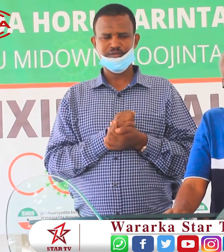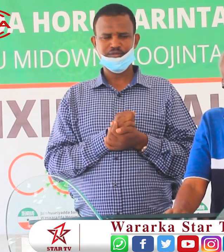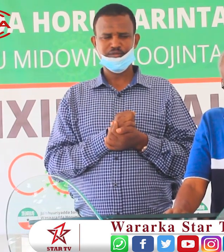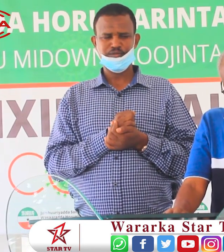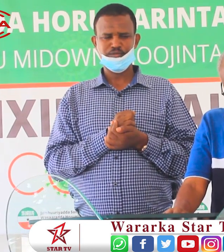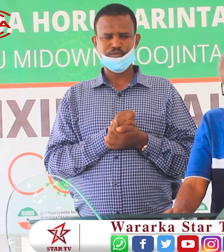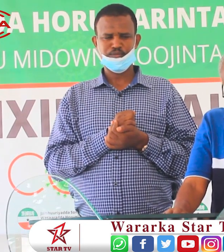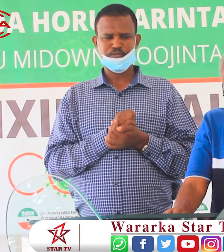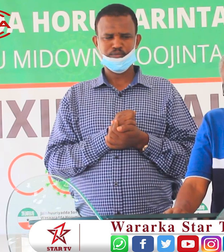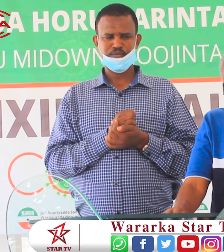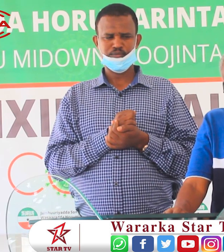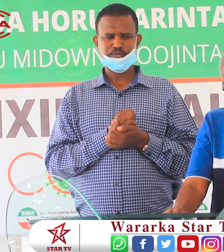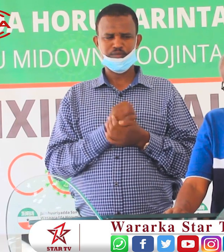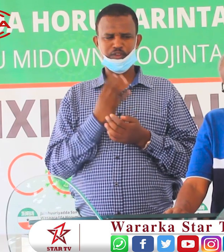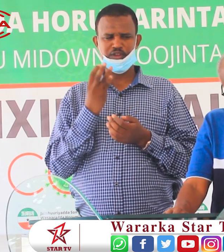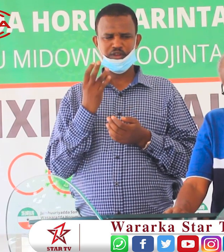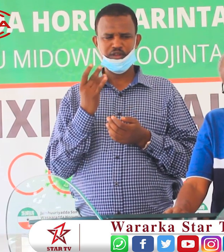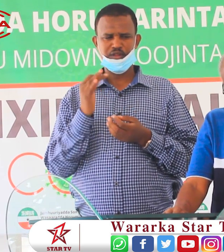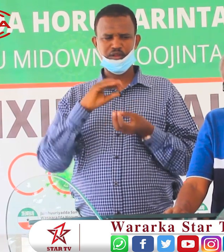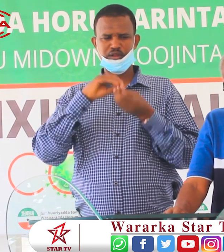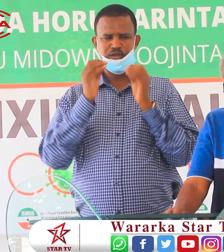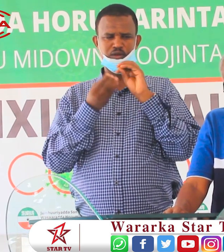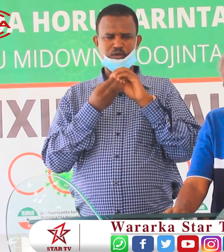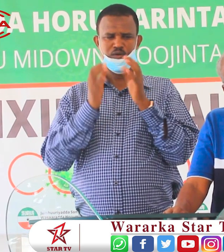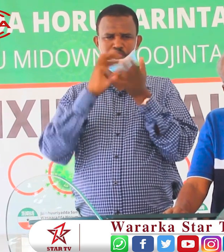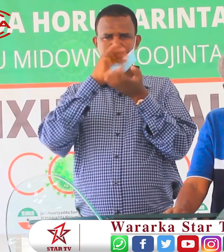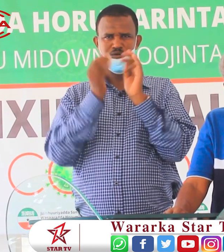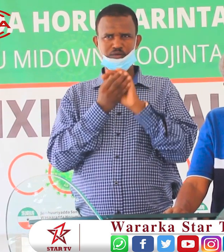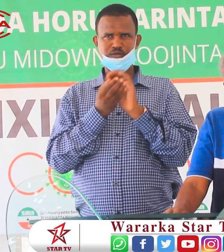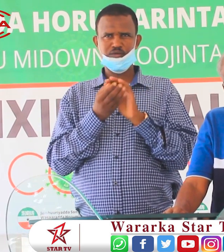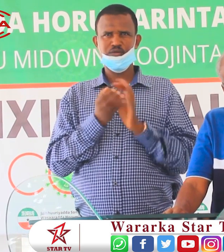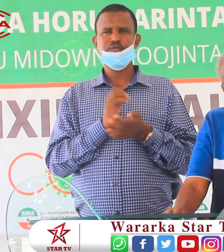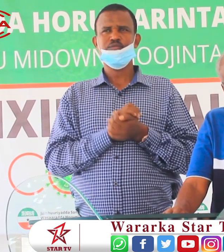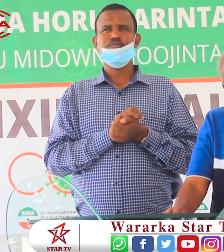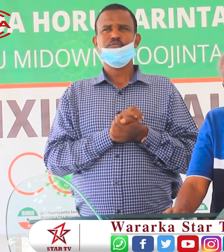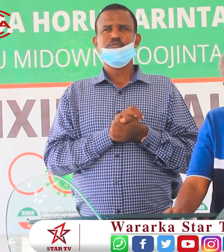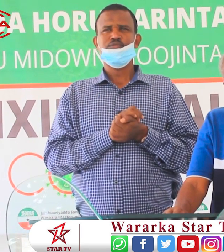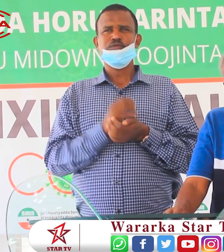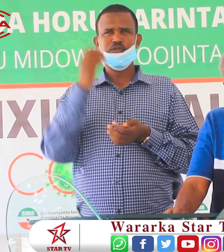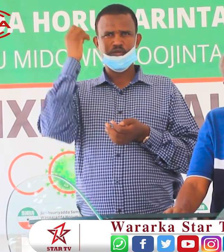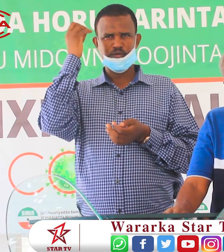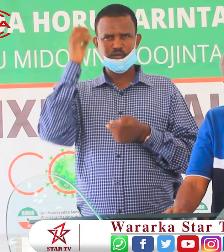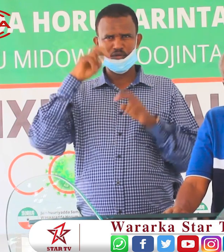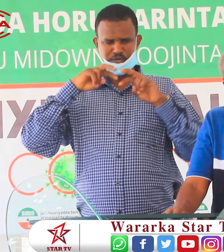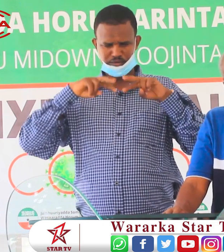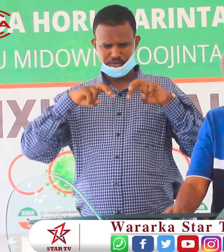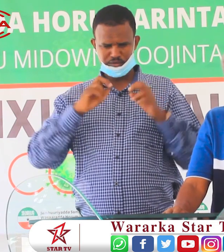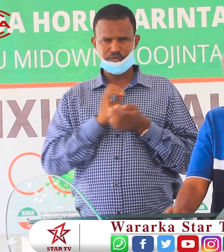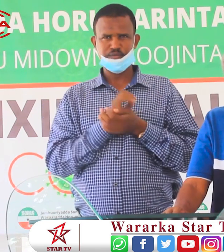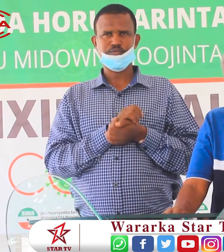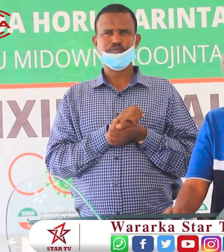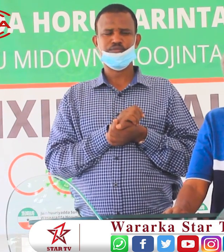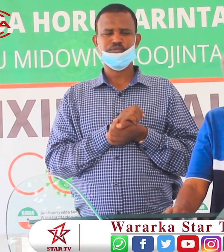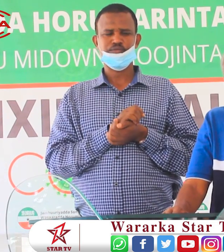sano jir ilaa iyo daada 80 jir hadaba waa kan madaxa xidhiidhka dadweynaha wasaaradda horumarinta caafimaadka Hussein Maxamed Yuusuf